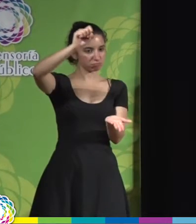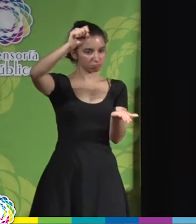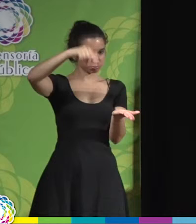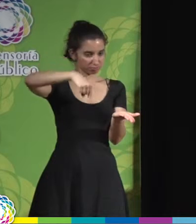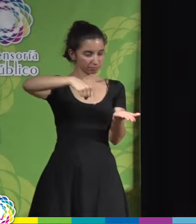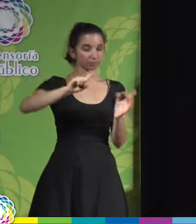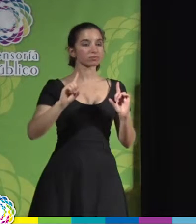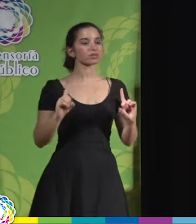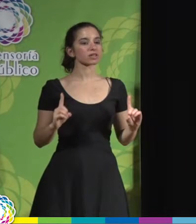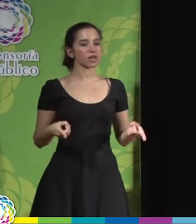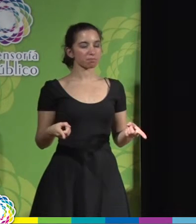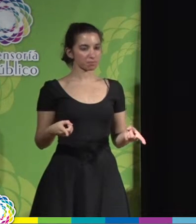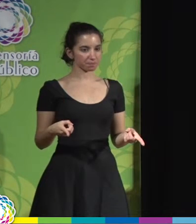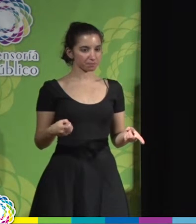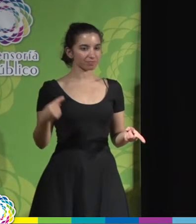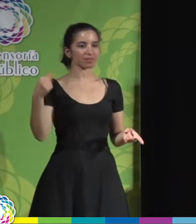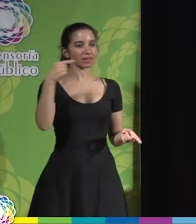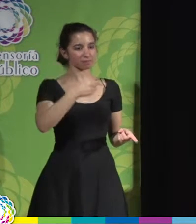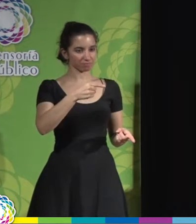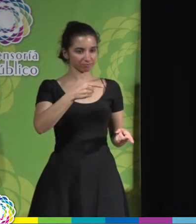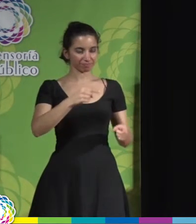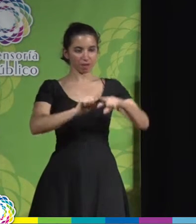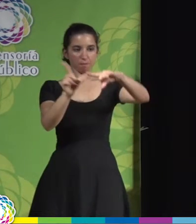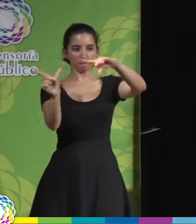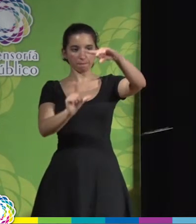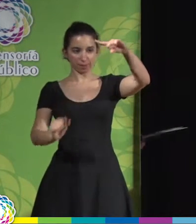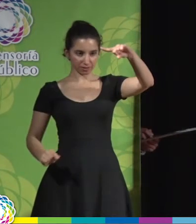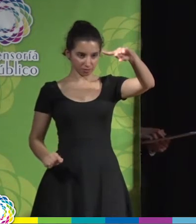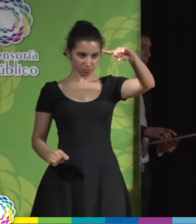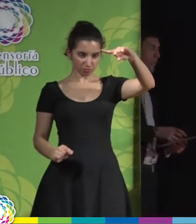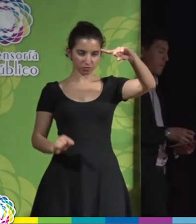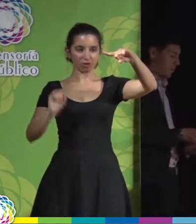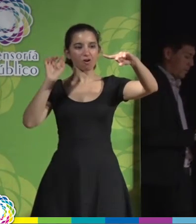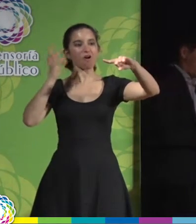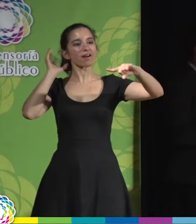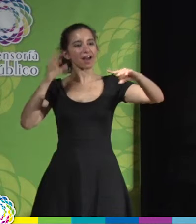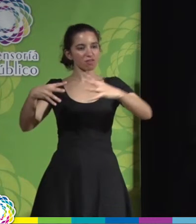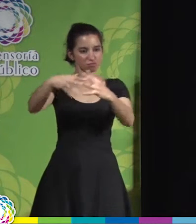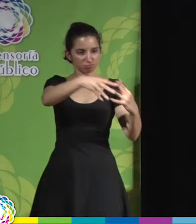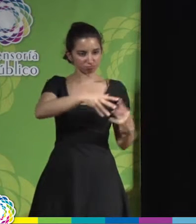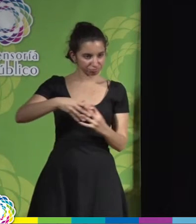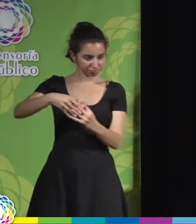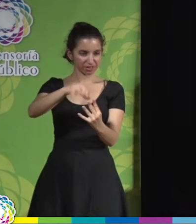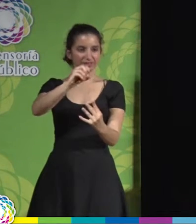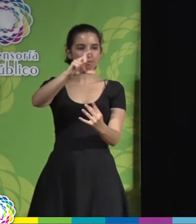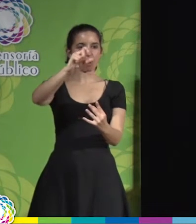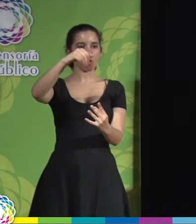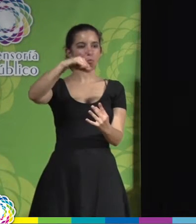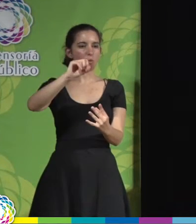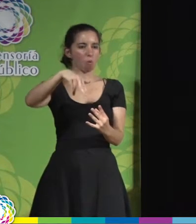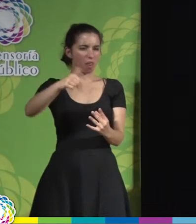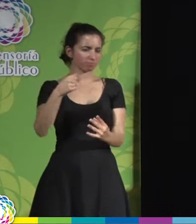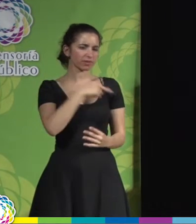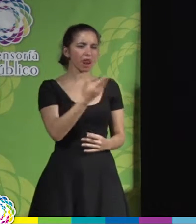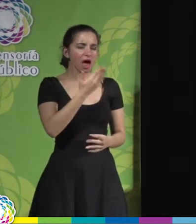representante coordinador patagónico de la red de comunas de radios. Pero bueno, lo mío es